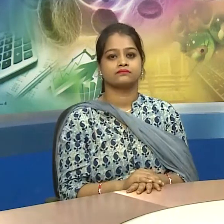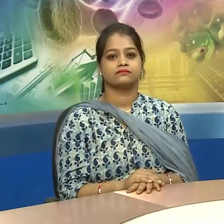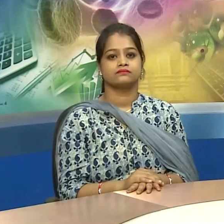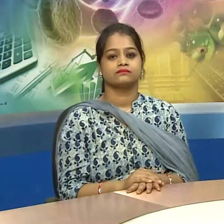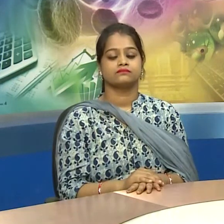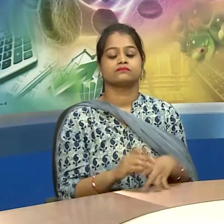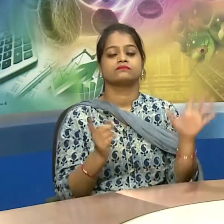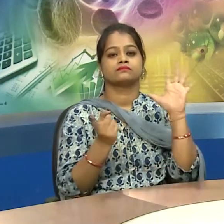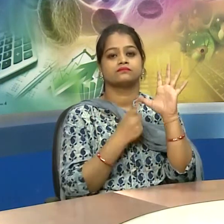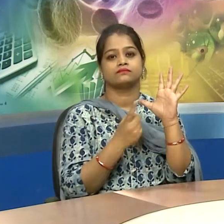प्रश्न 5,